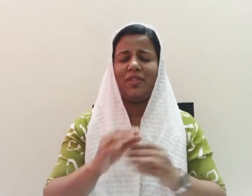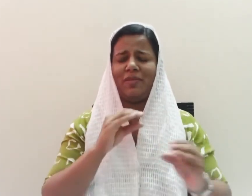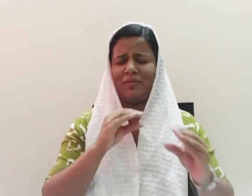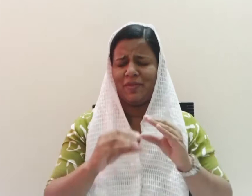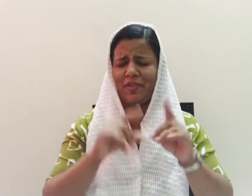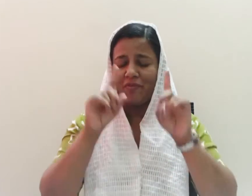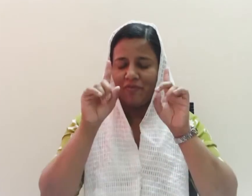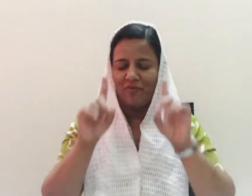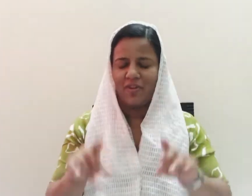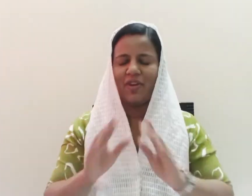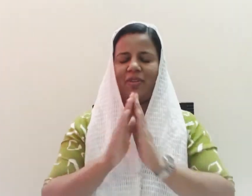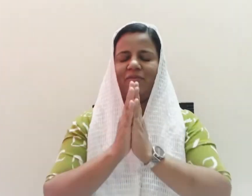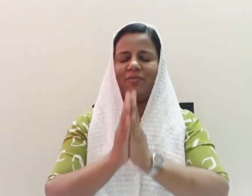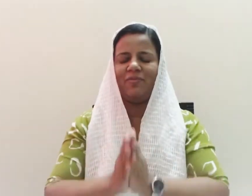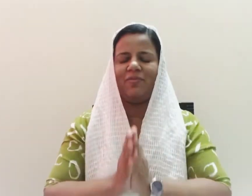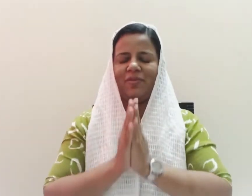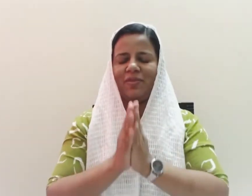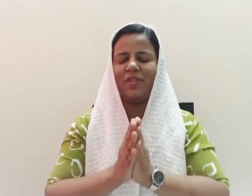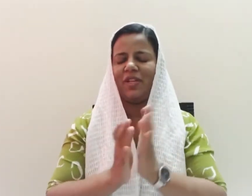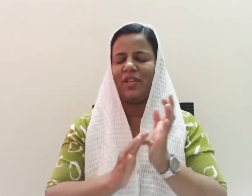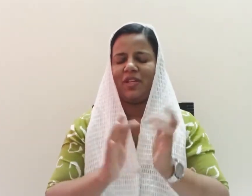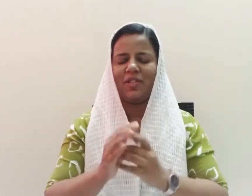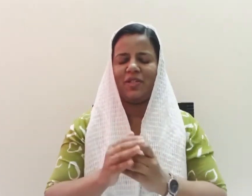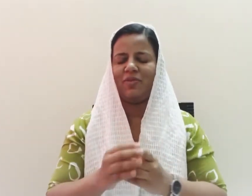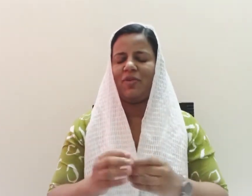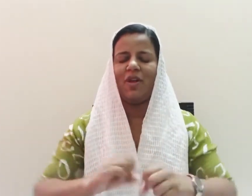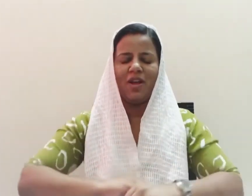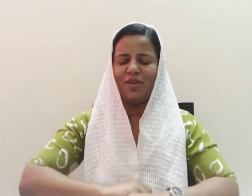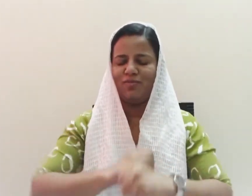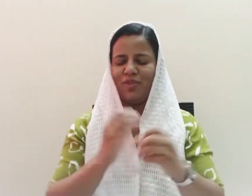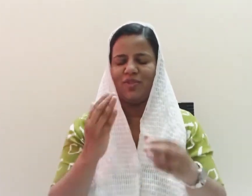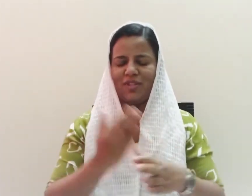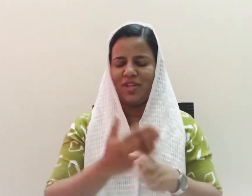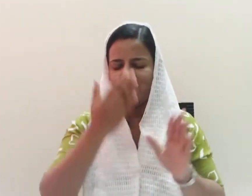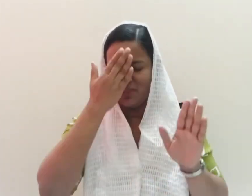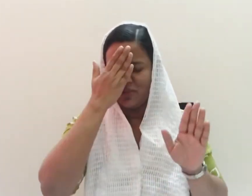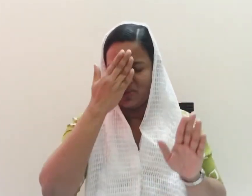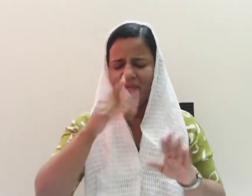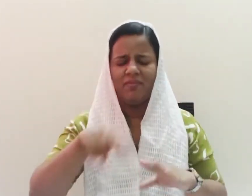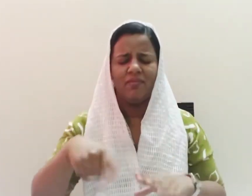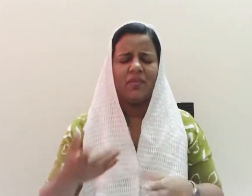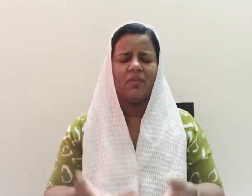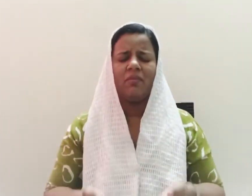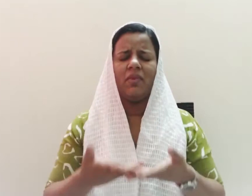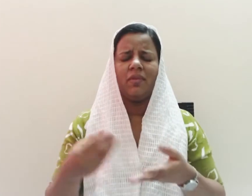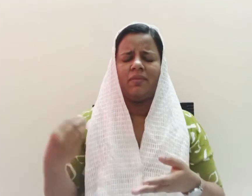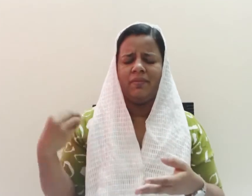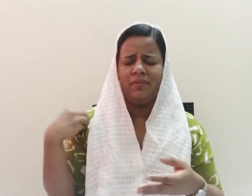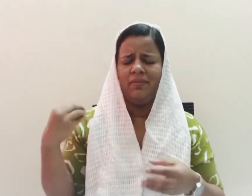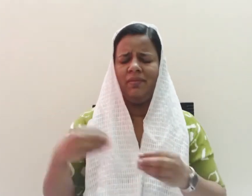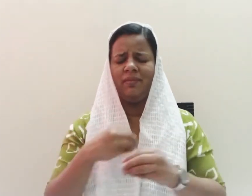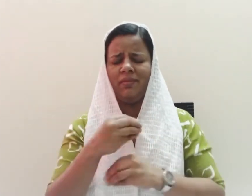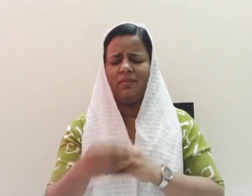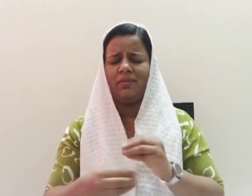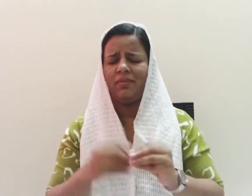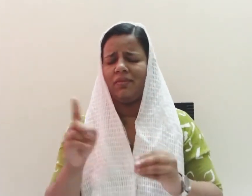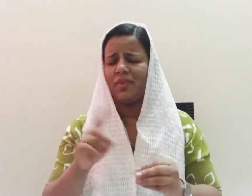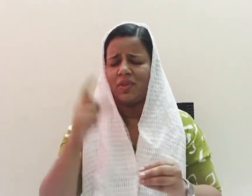ഇടപെടൽ യേശു ക്രിസ്തുവിൻ്റെ നാമത്തിൽ ഉണ്ടാകുന്നതിനായി സ്തോത്രം. അതുപോലെ കർത്താവെ, മറ്റു ഭാരങ്ങളാൽ പ്രയാസങ്ങളാൽ ഒക്കെ കഴിയുന്നവരുണ്ട്, അങ്ങ്